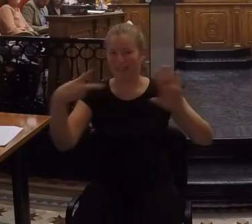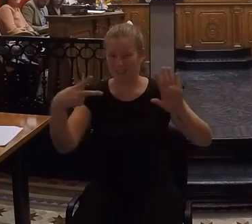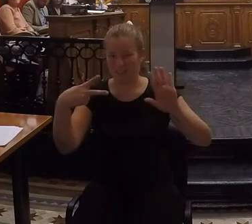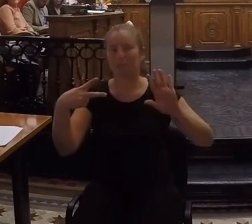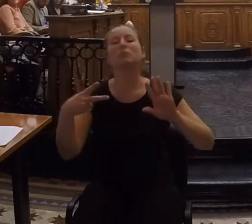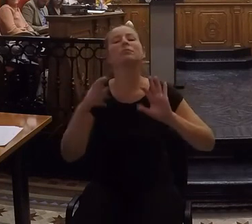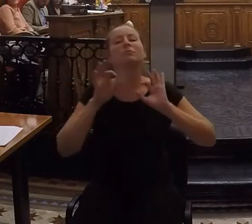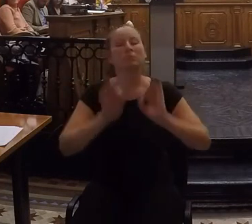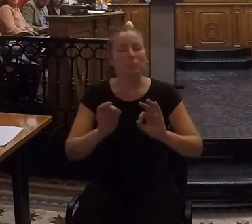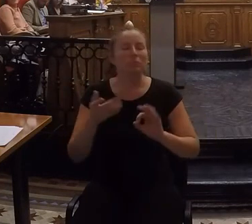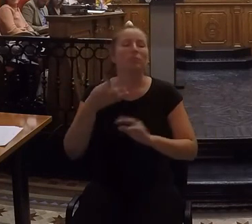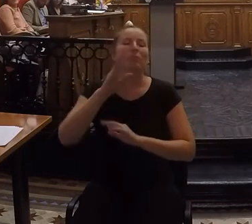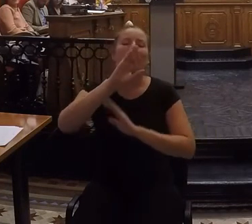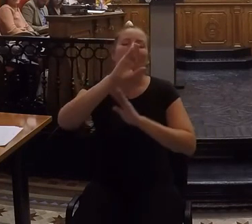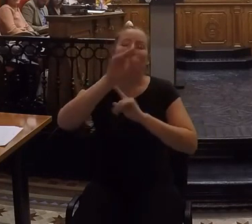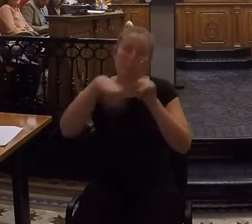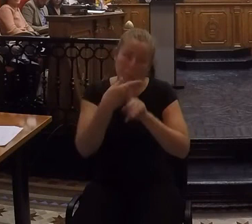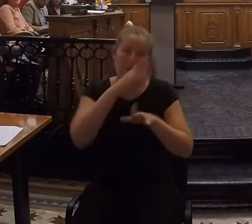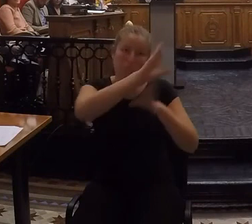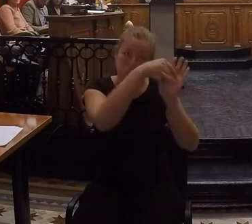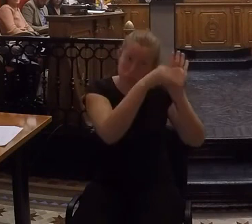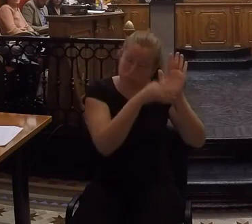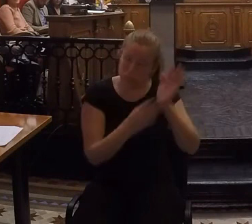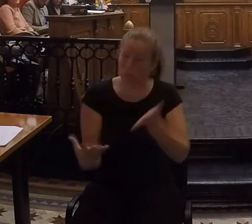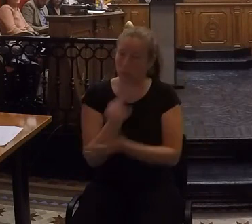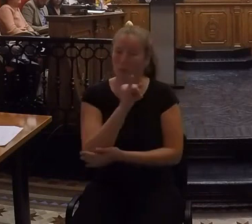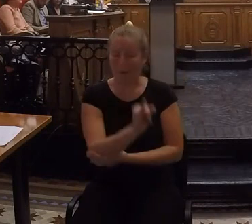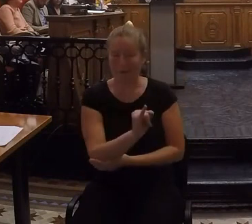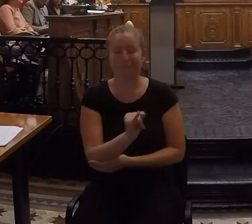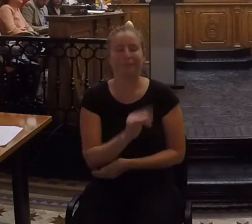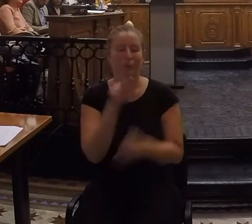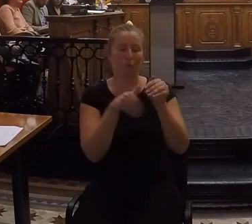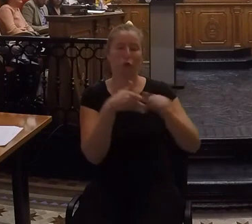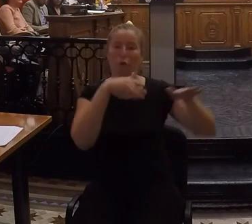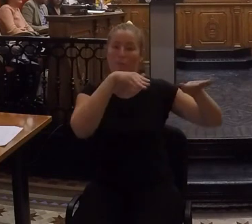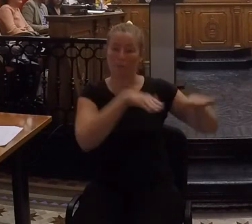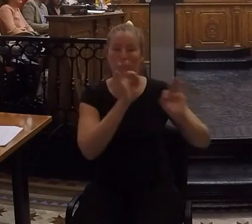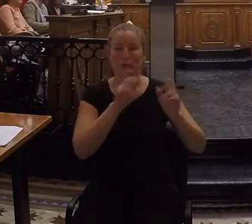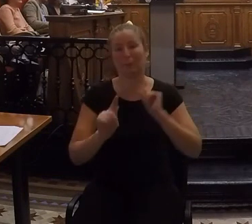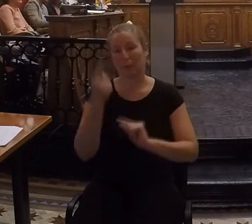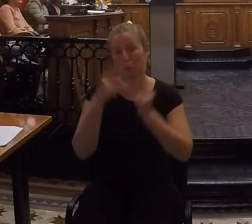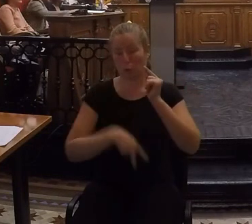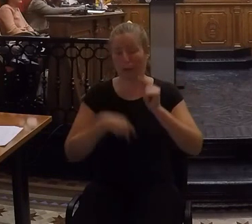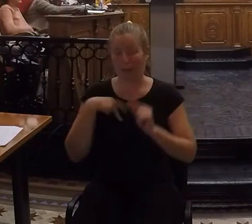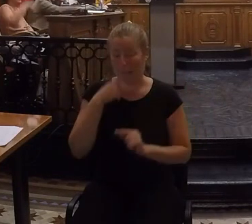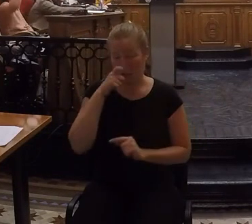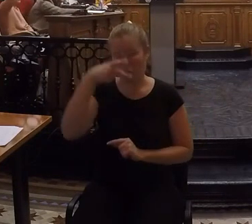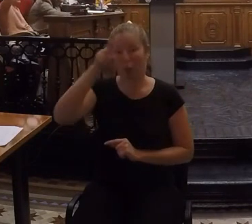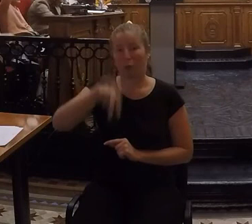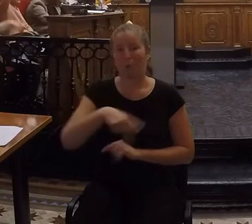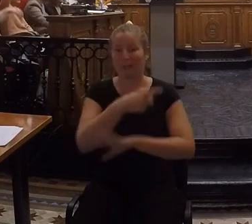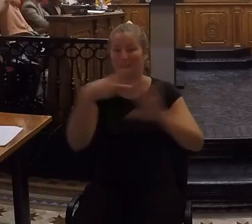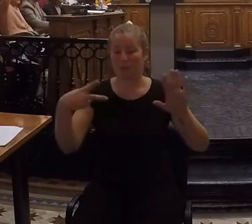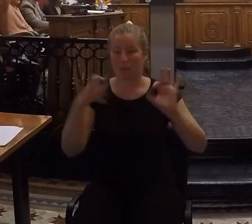de todas y cada una de las alegaciones presentadas. ¿Votos favorables al presupuesto general de 2017 en fase de